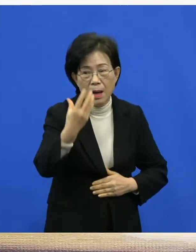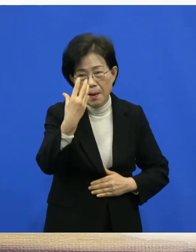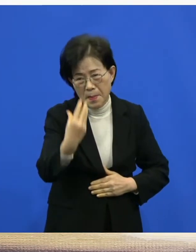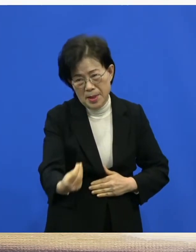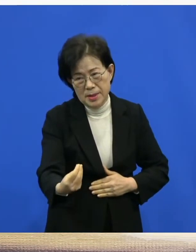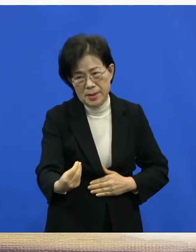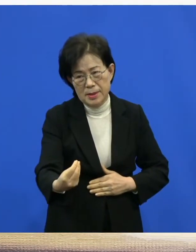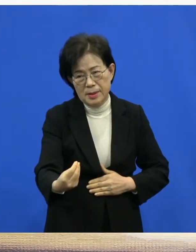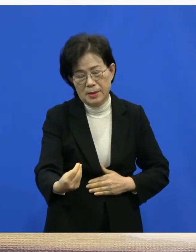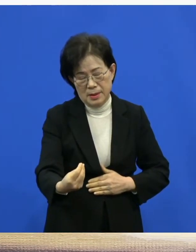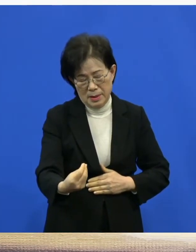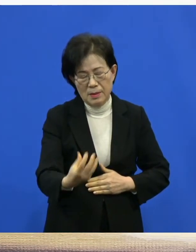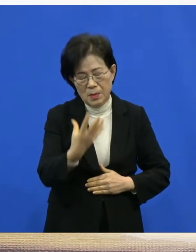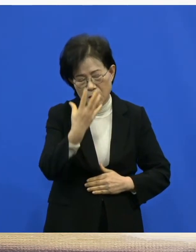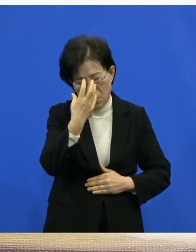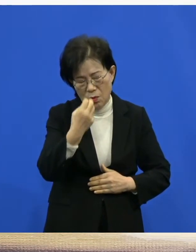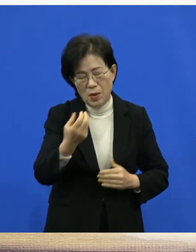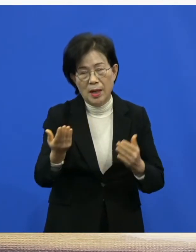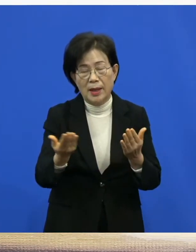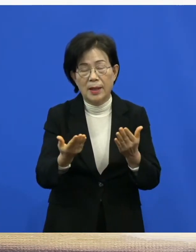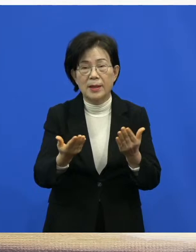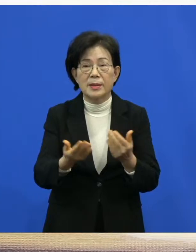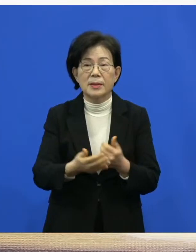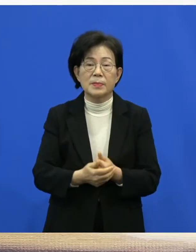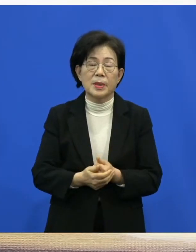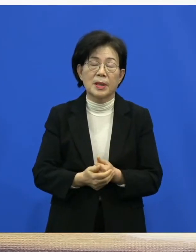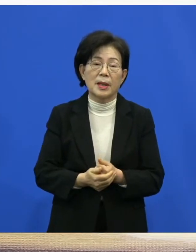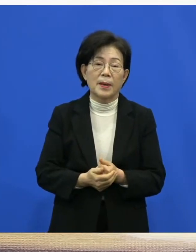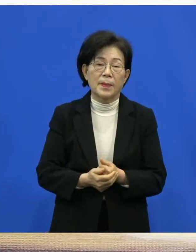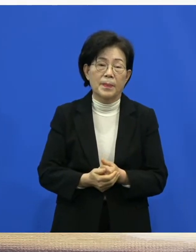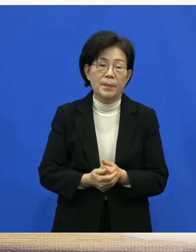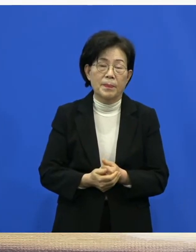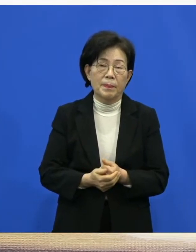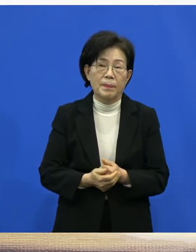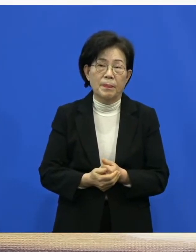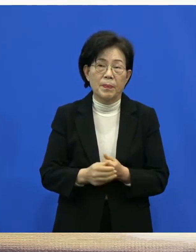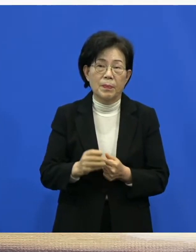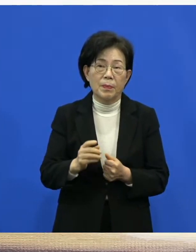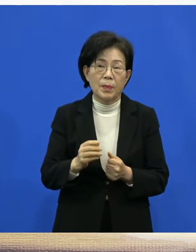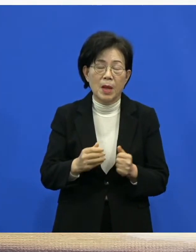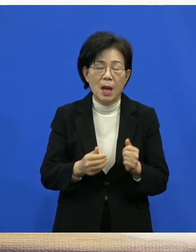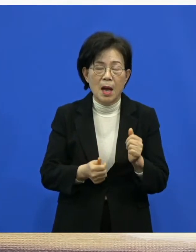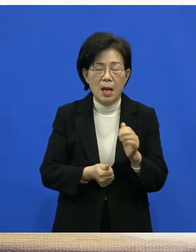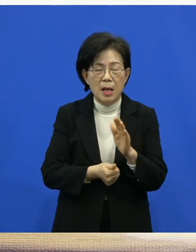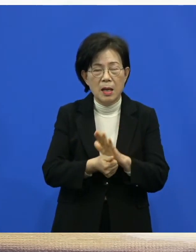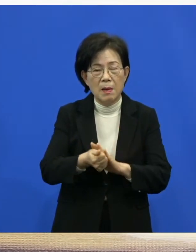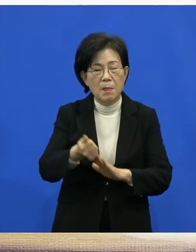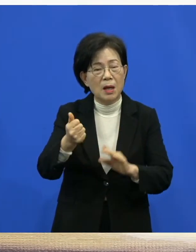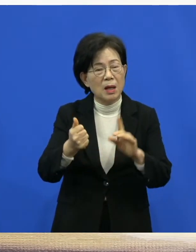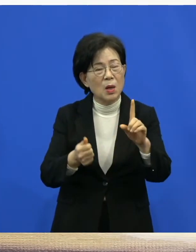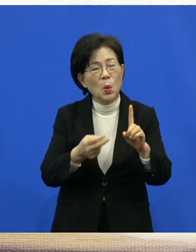암울했습니다. 아무런 희망이 보이죠.